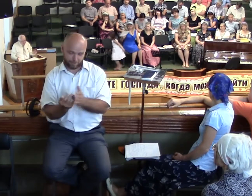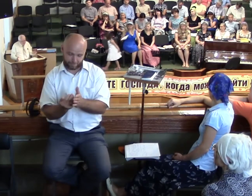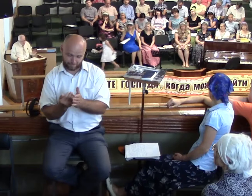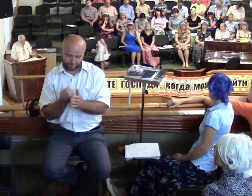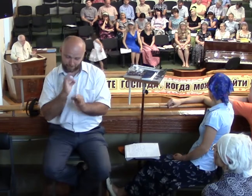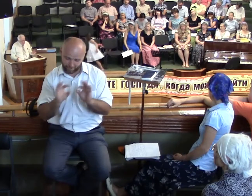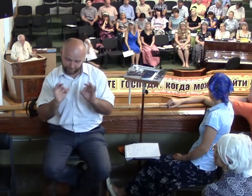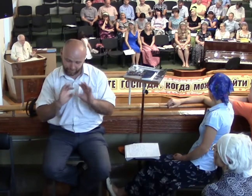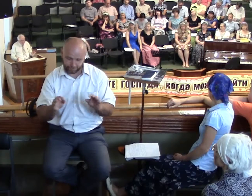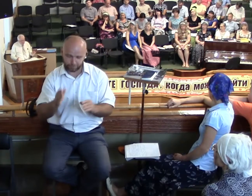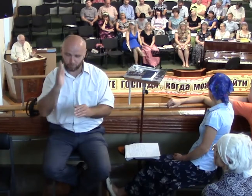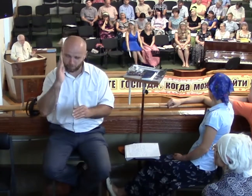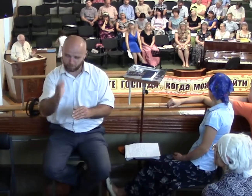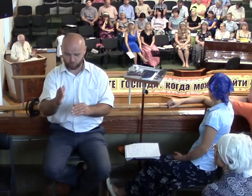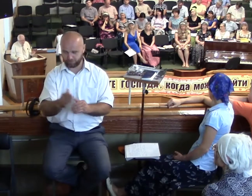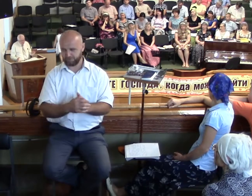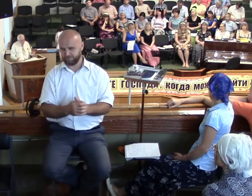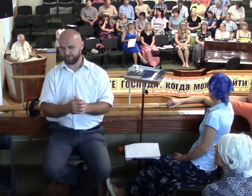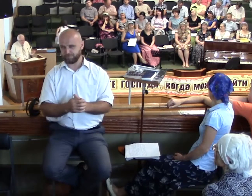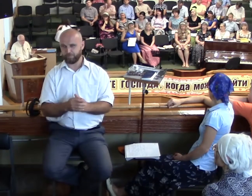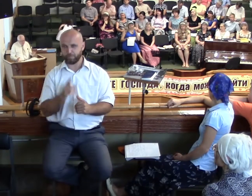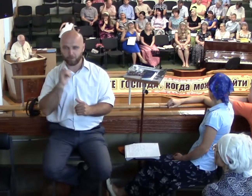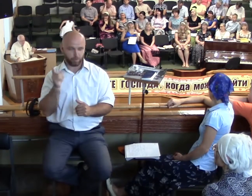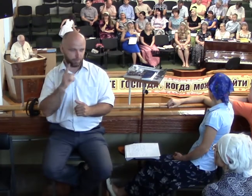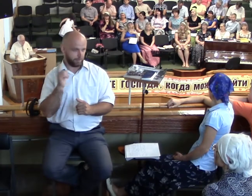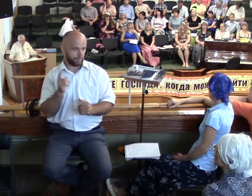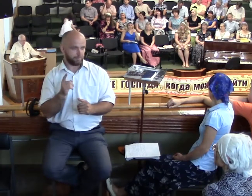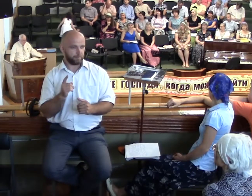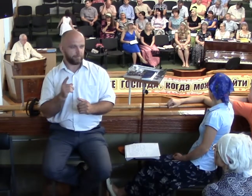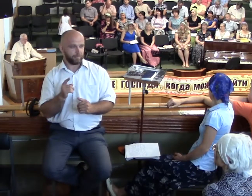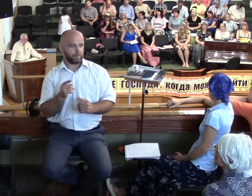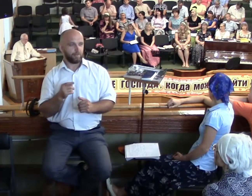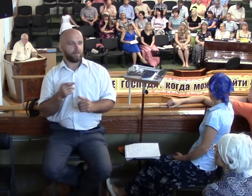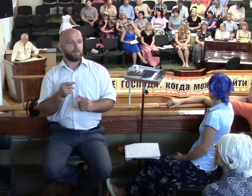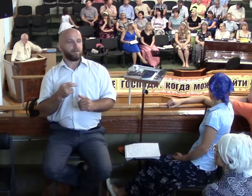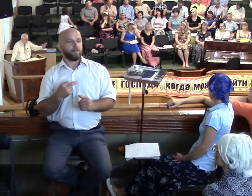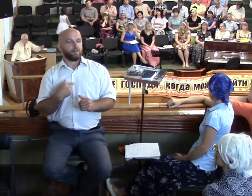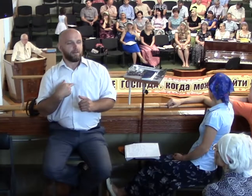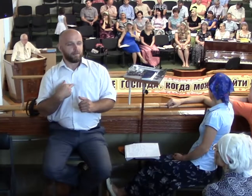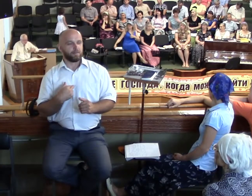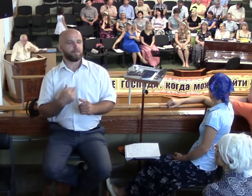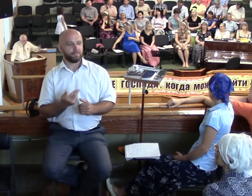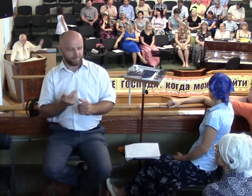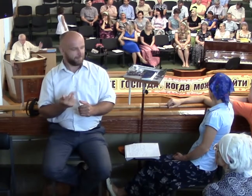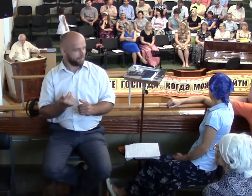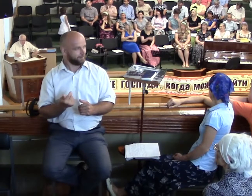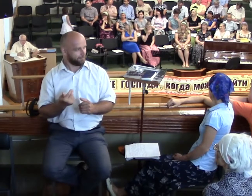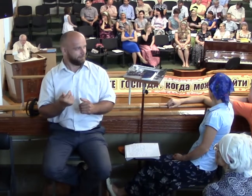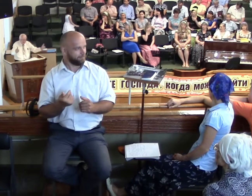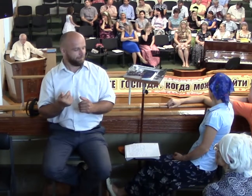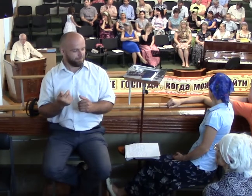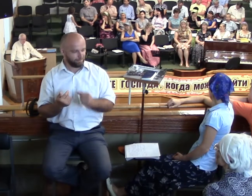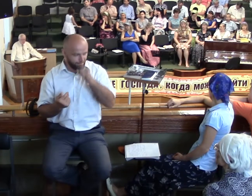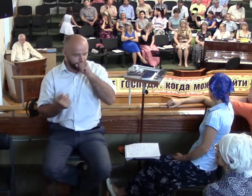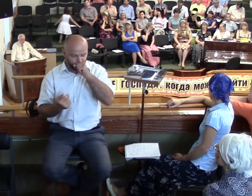полируете, я нож делал, полировал, он все время лучше и лучше блестит, потому что полируешь.